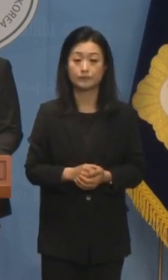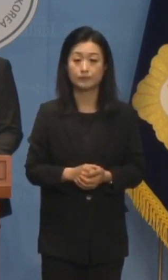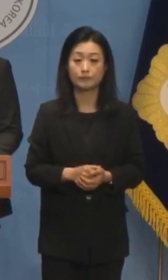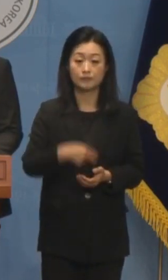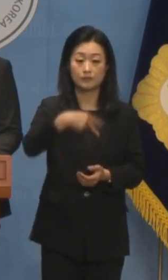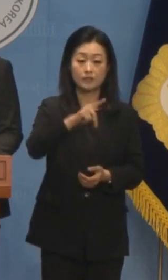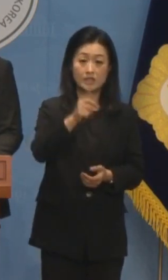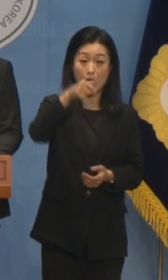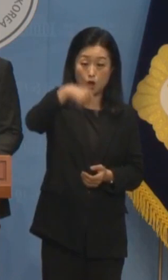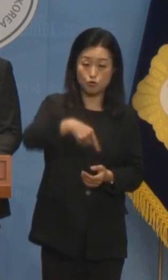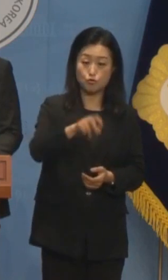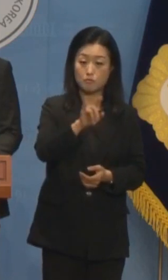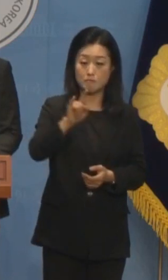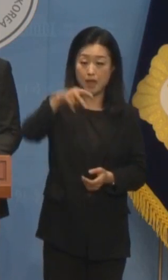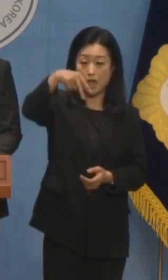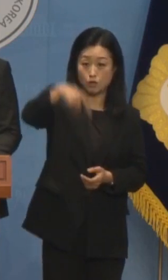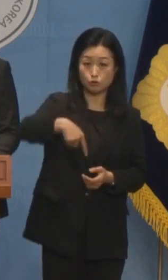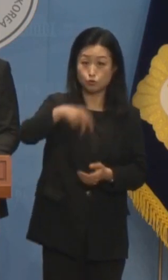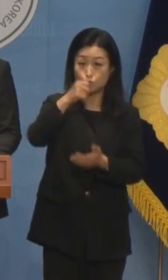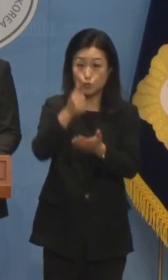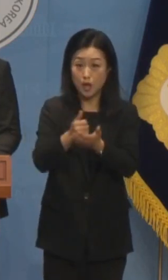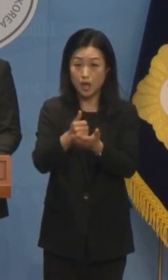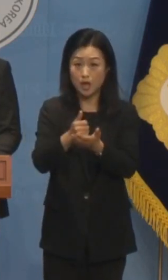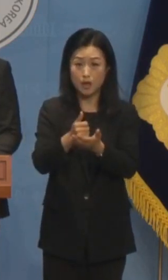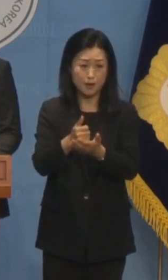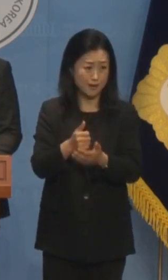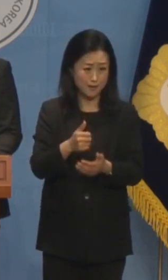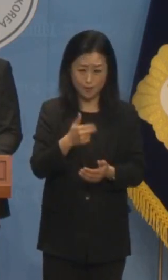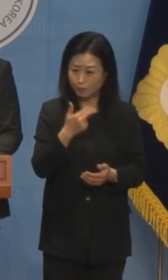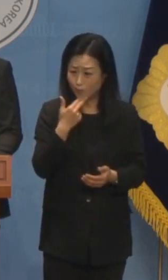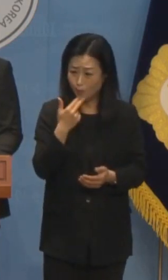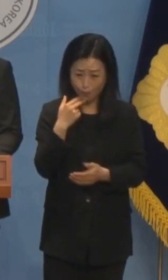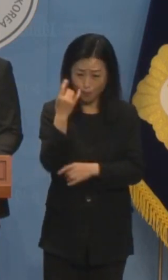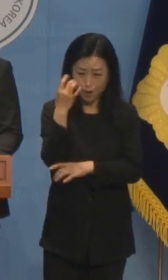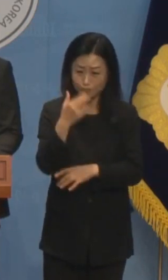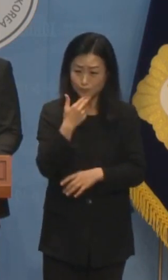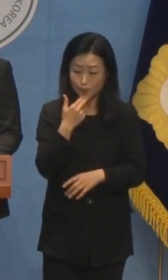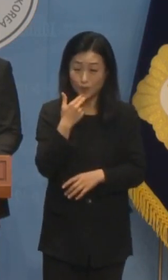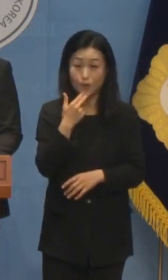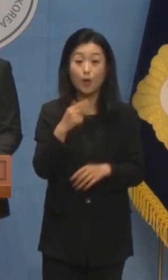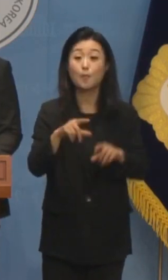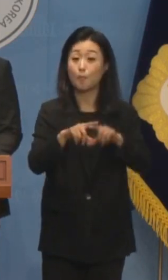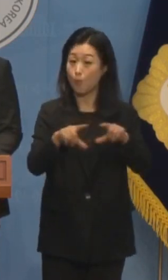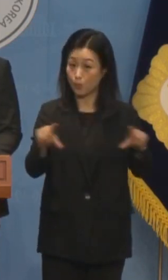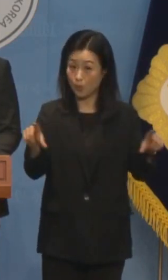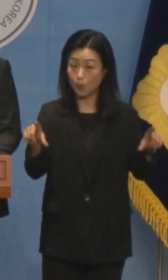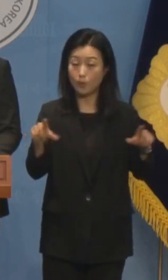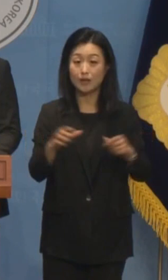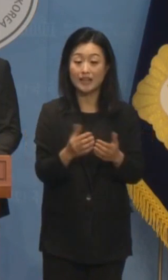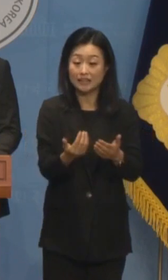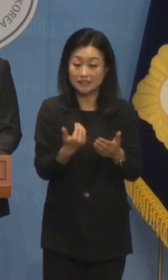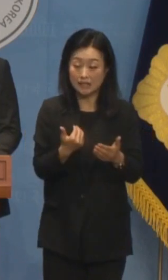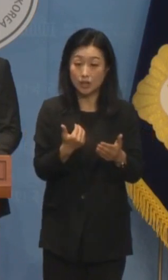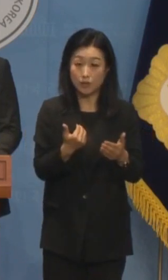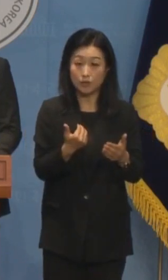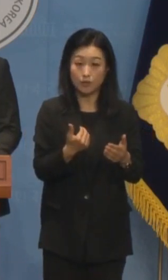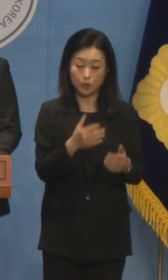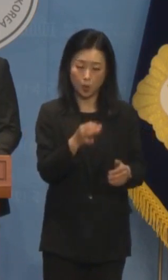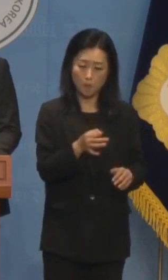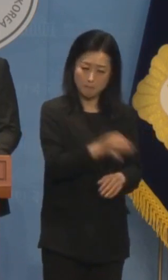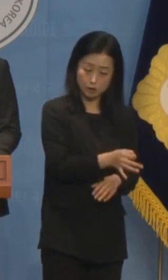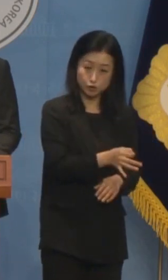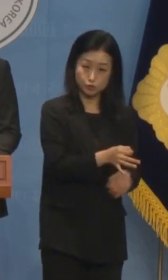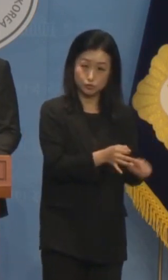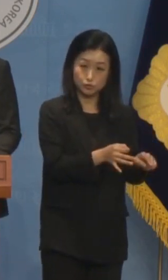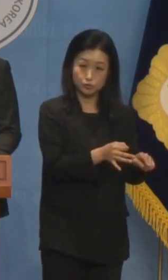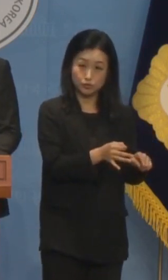사후매수죄가 존재할 수 없는 범죄이기 때문입니다. 보통의 사람들은 사전매수죄는 사퇴하기